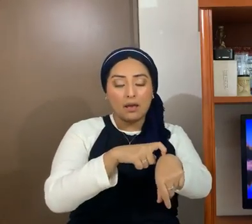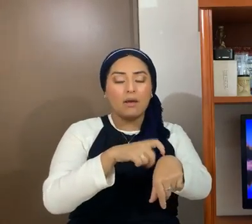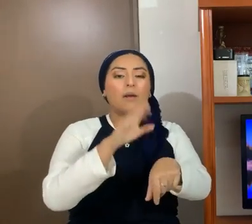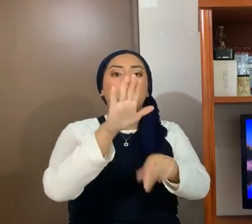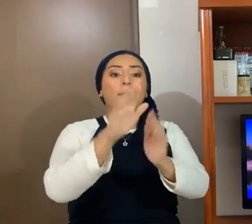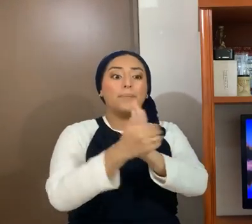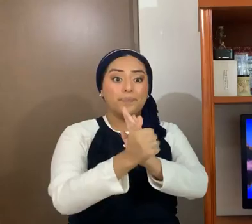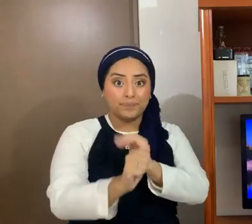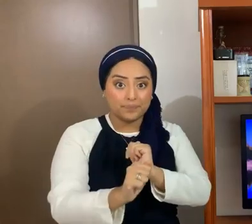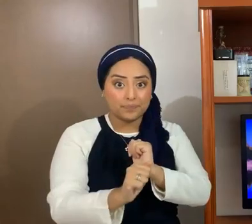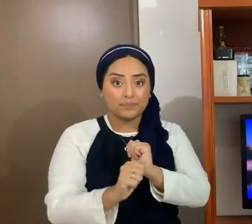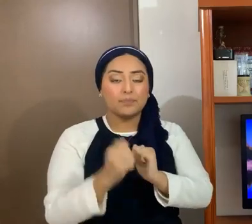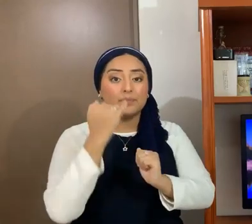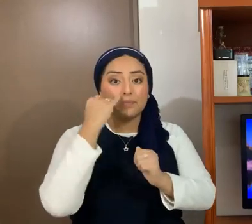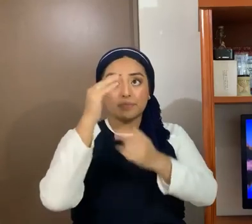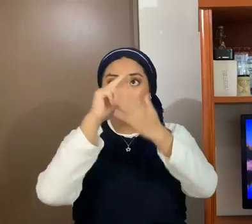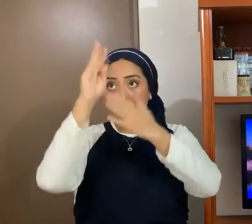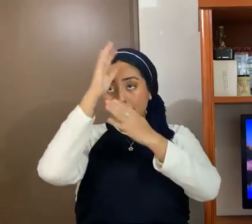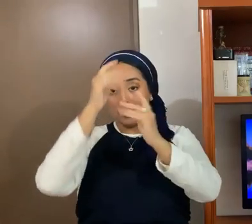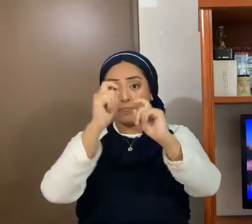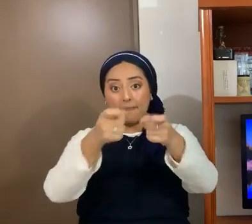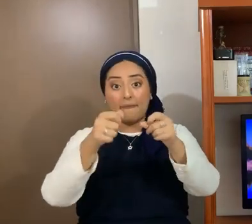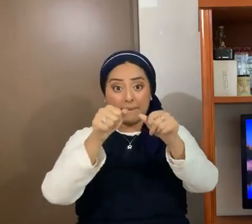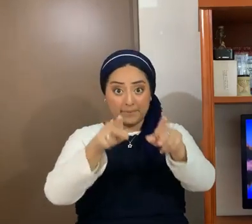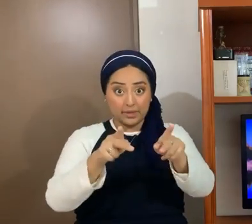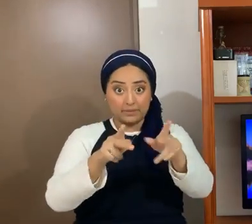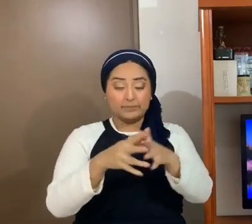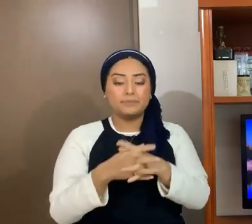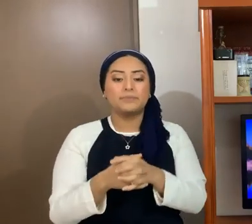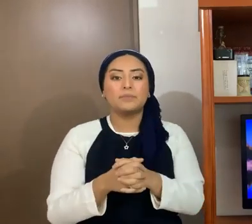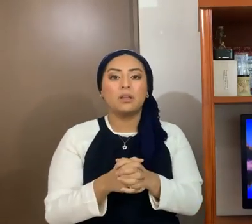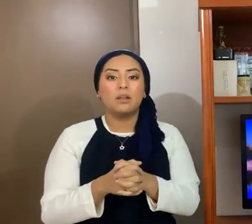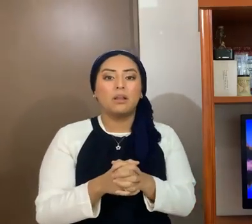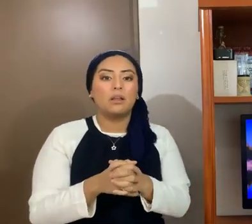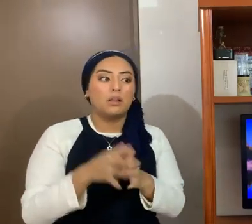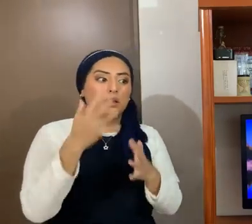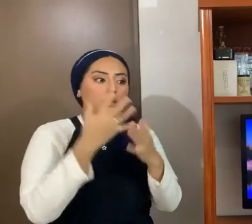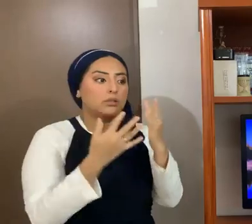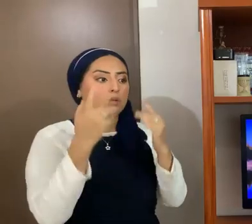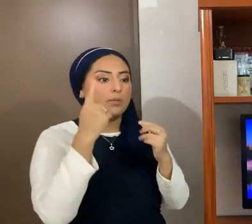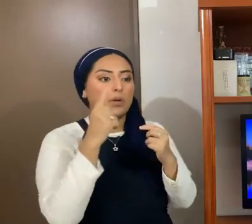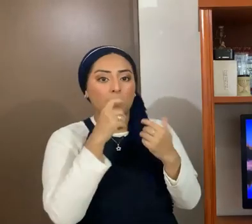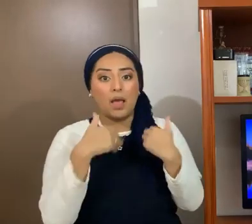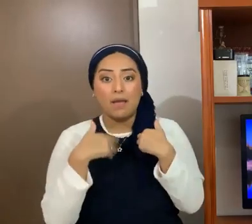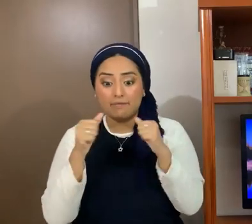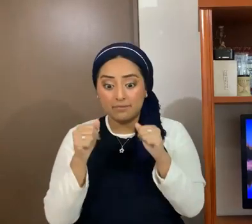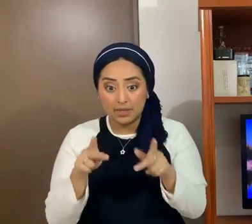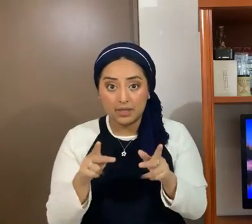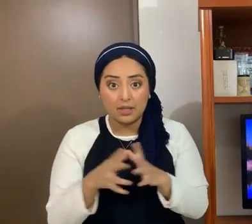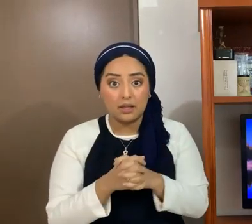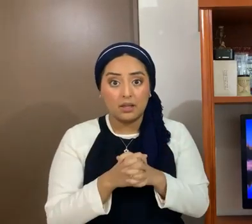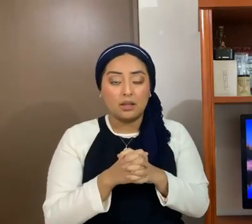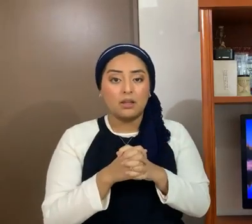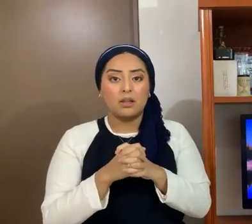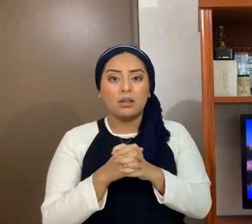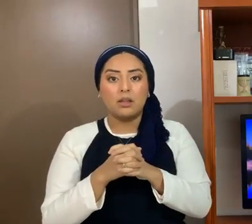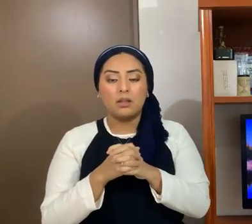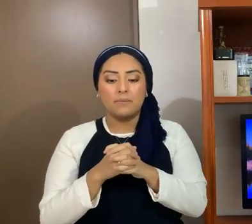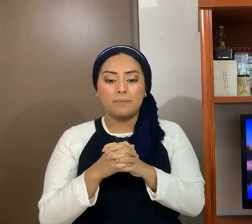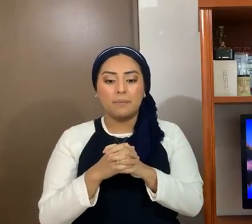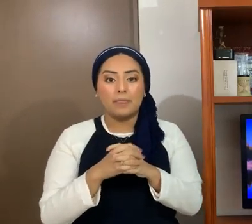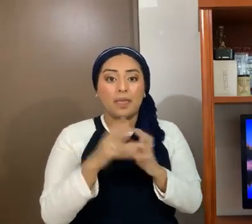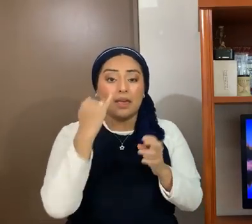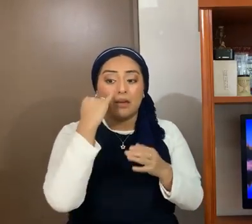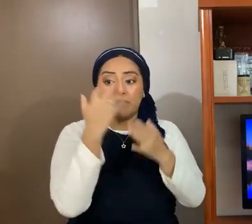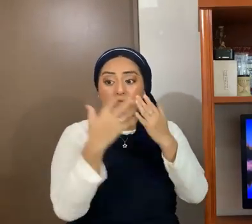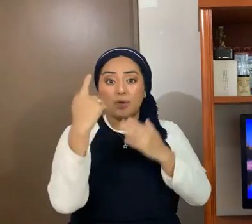tus talentos. Bueno, si el Eterno te da la oportunidad de darlos, a alguien que teniendo esa oportunidad no lo aproveche